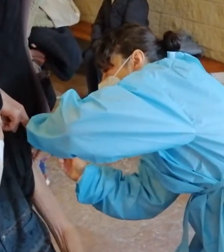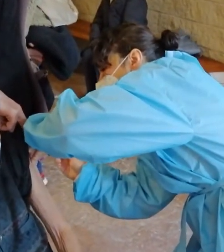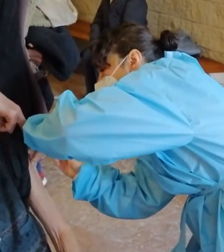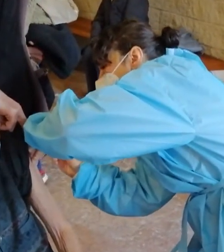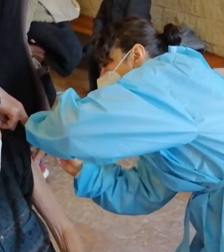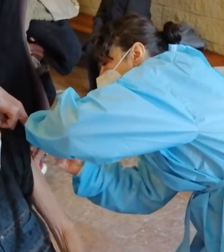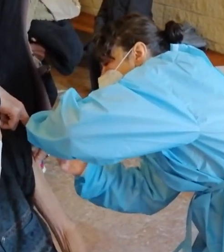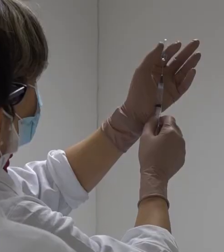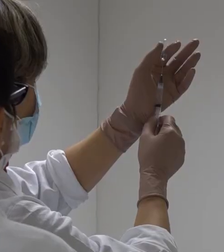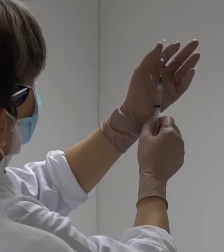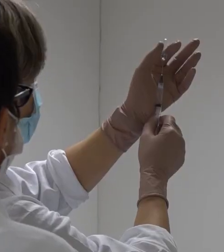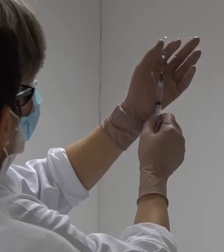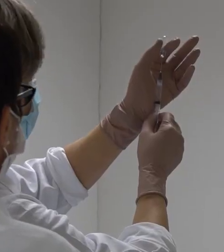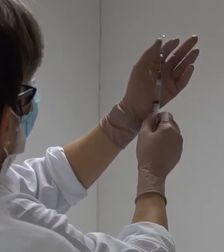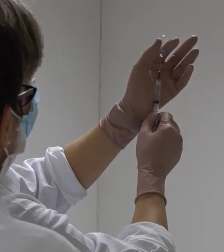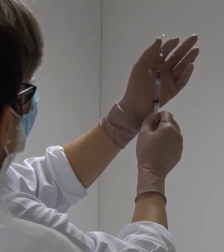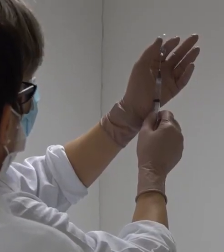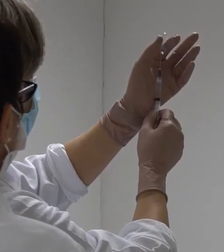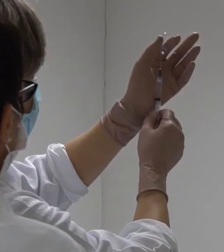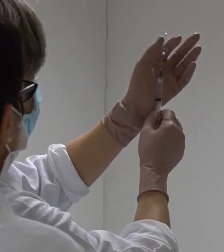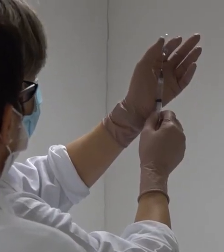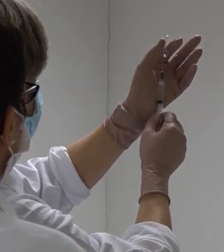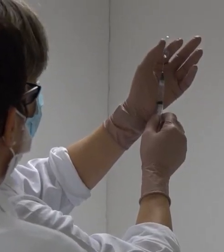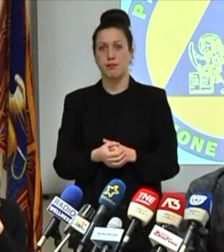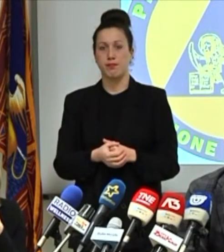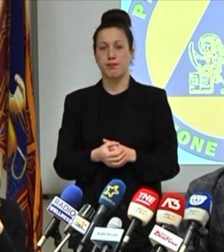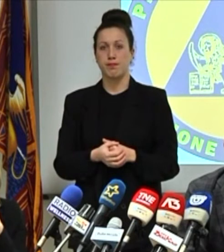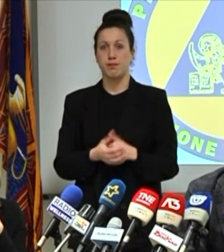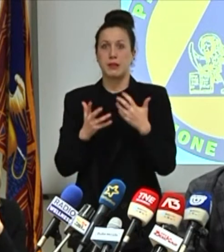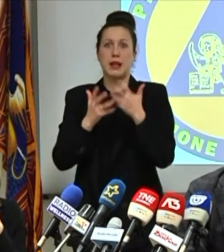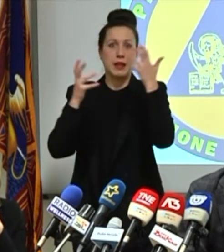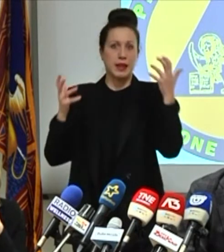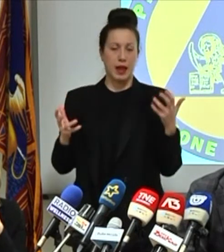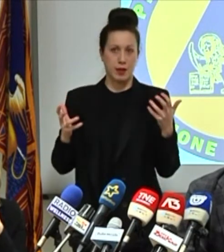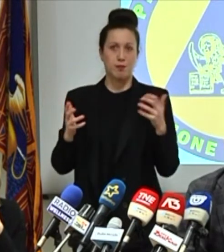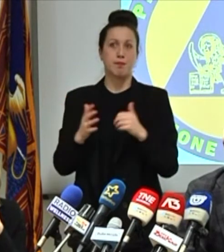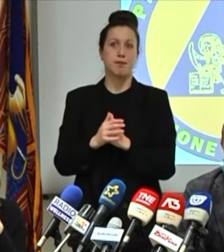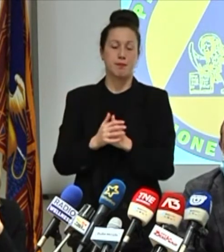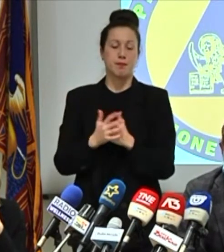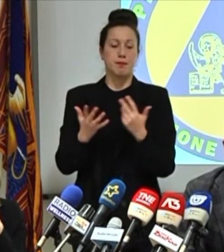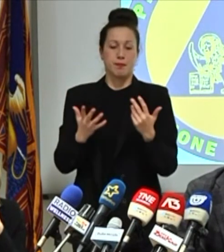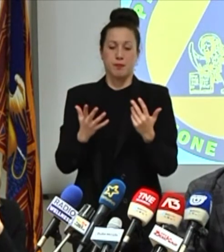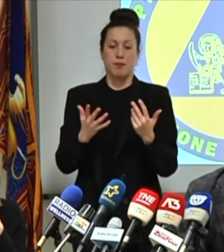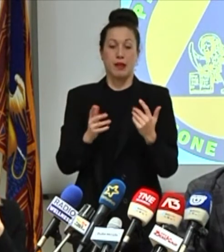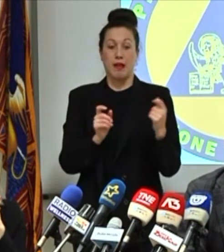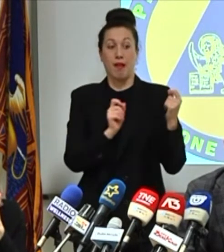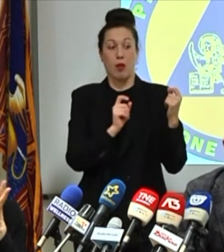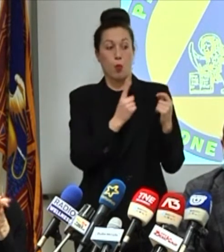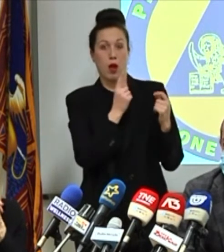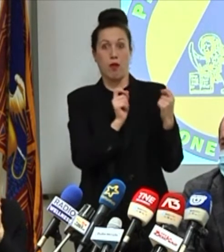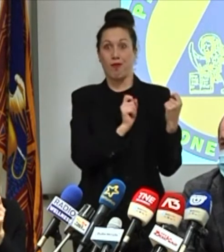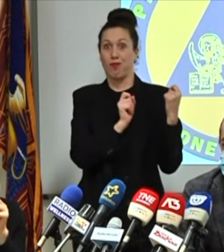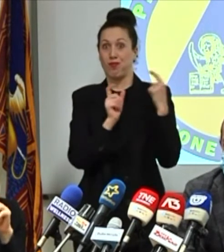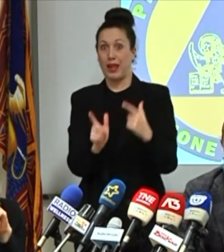confermato di aver avuto dei contatti le paventata disponibilità tutta da verificare anche se ormai c'è qualche carta anche